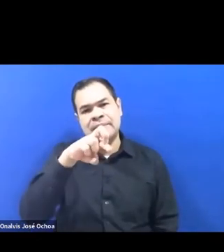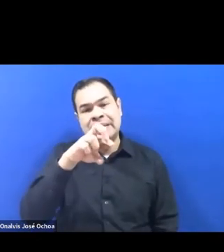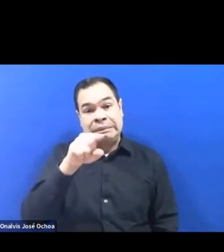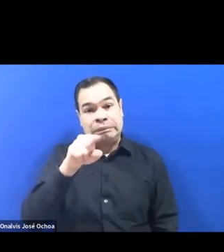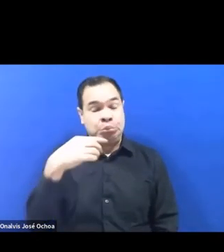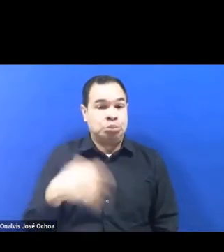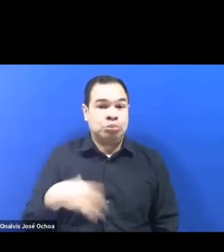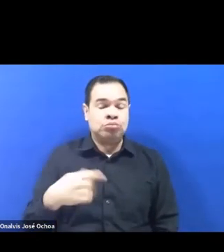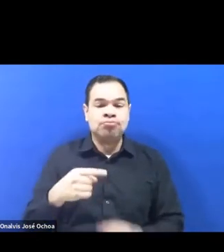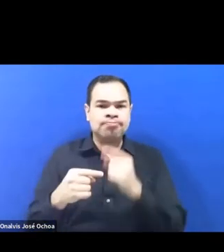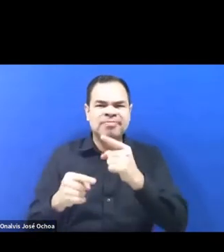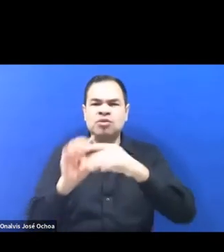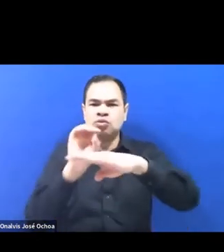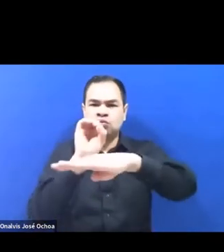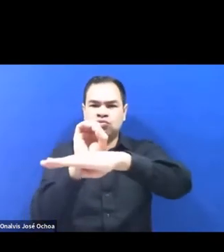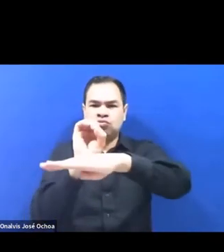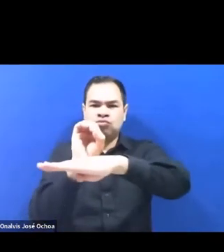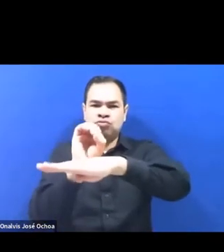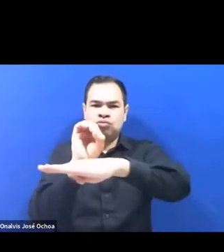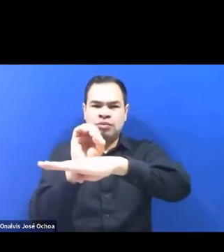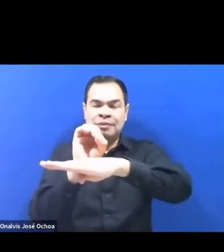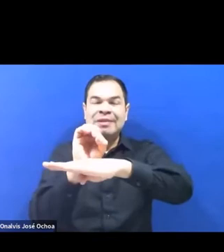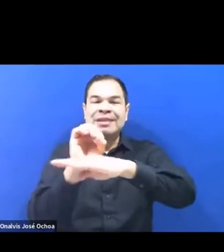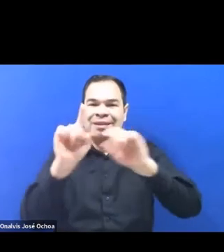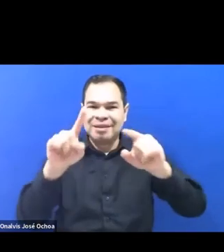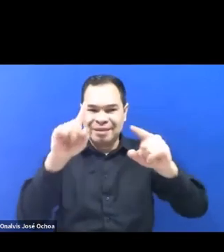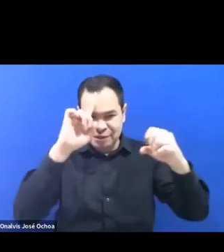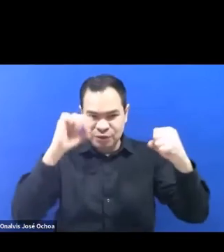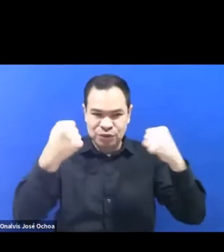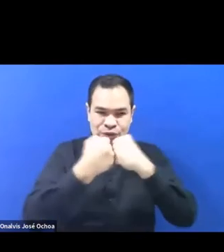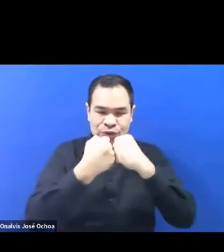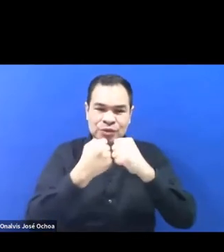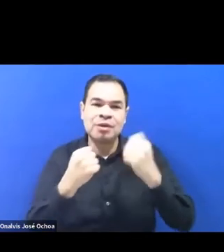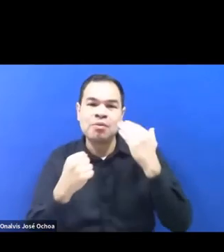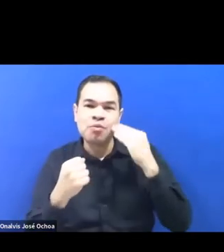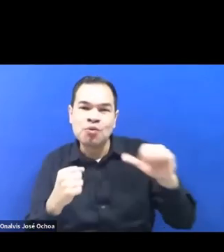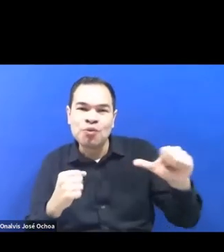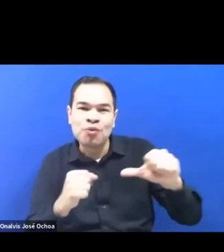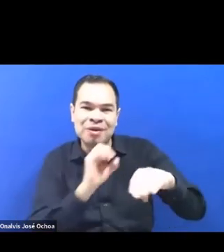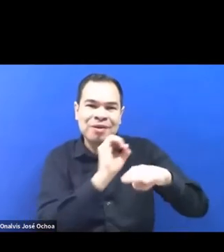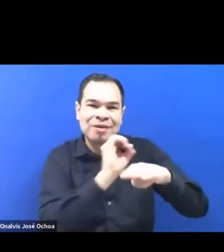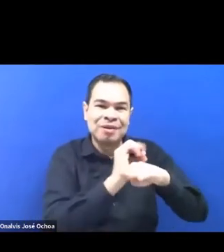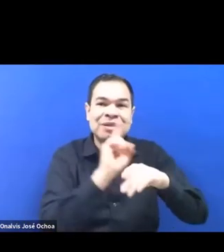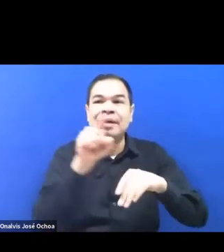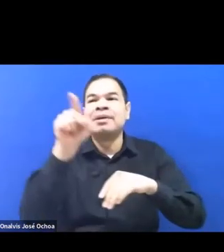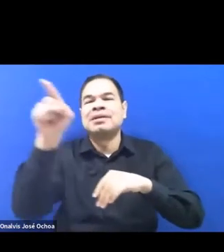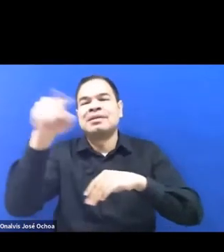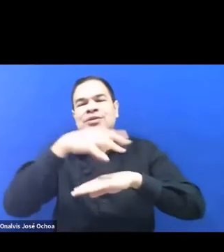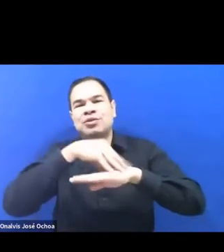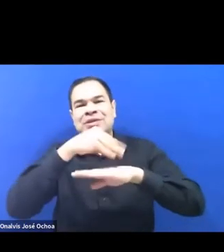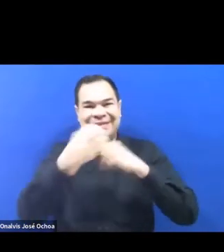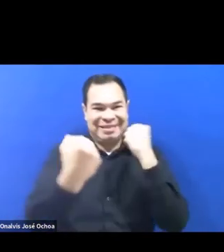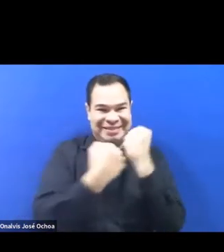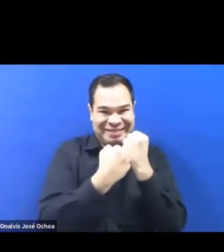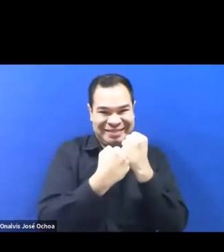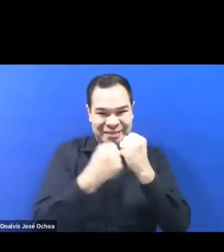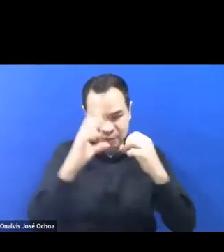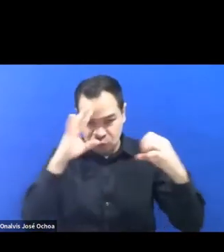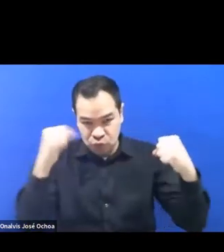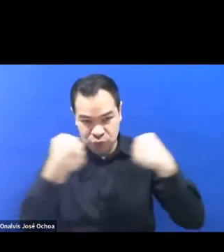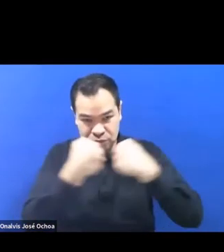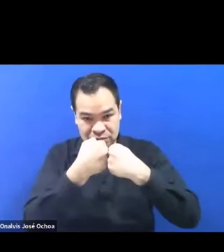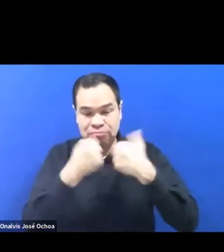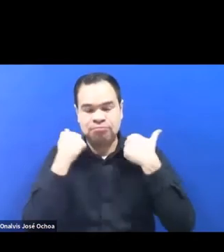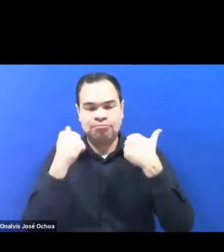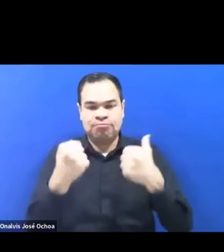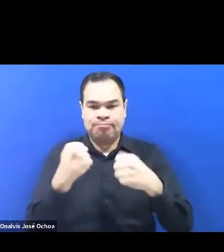la organización socia tanto de ONU Mujeres como de la JEP, como de Suecia, para este trabajo